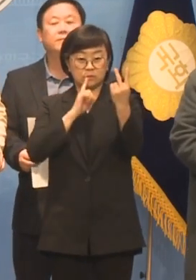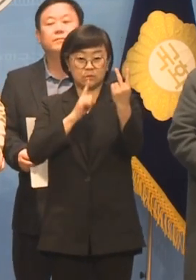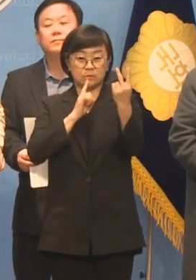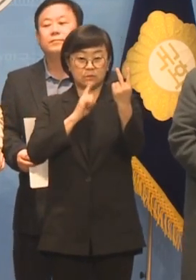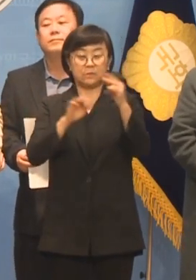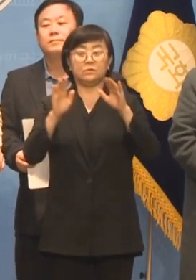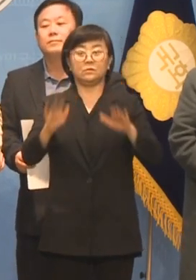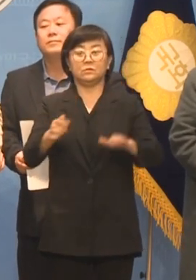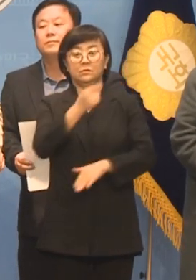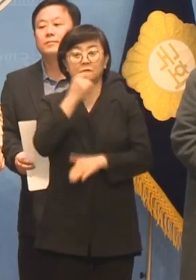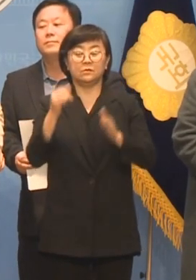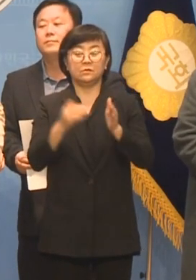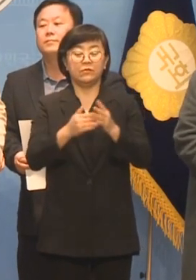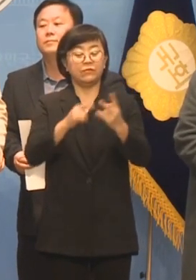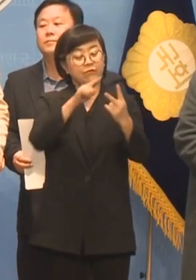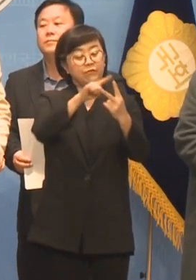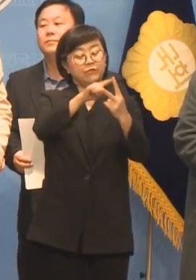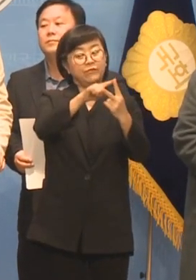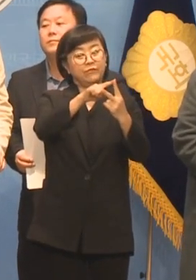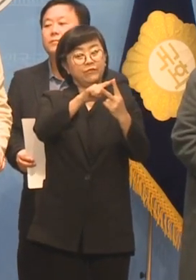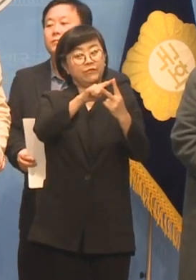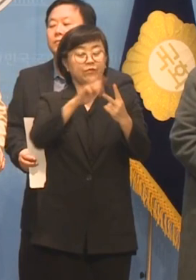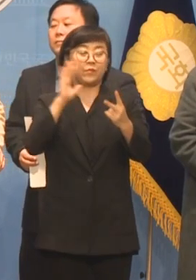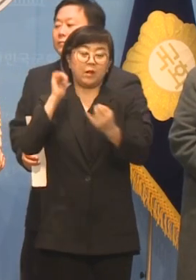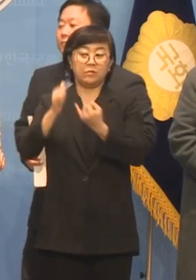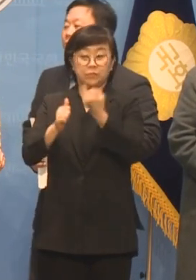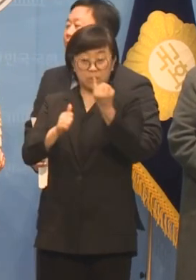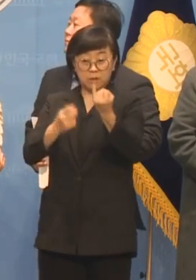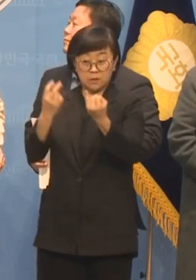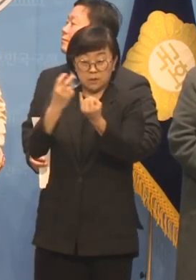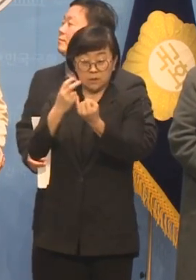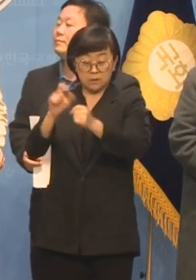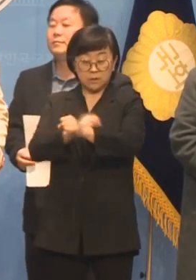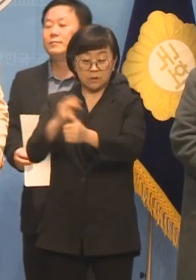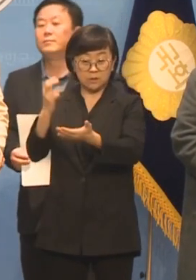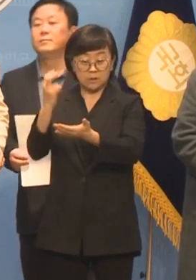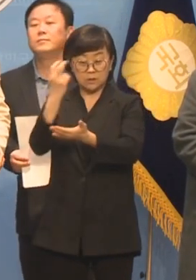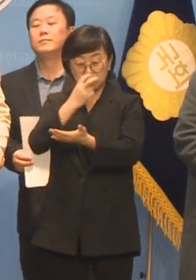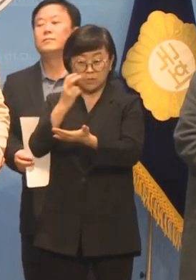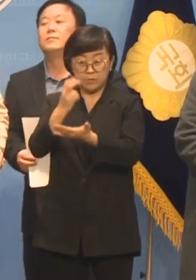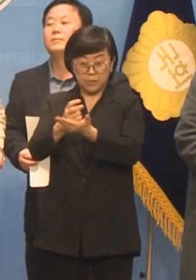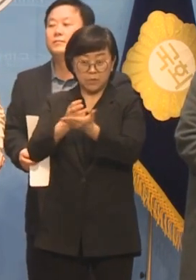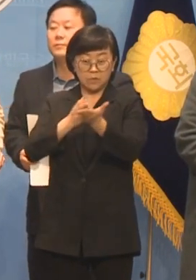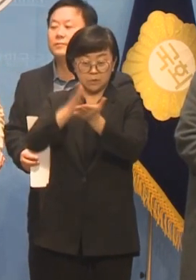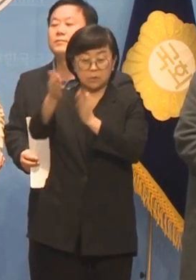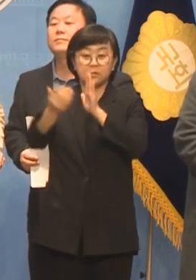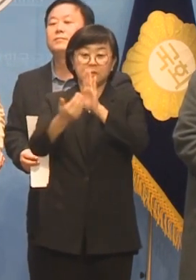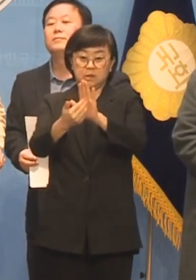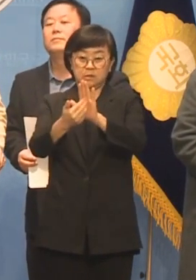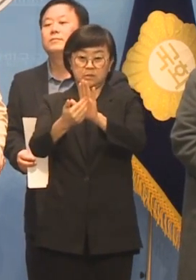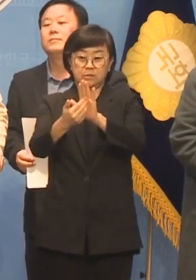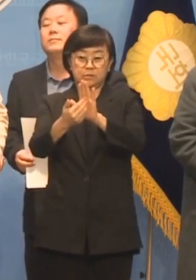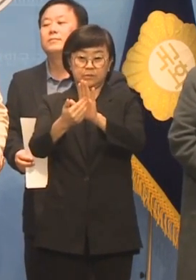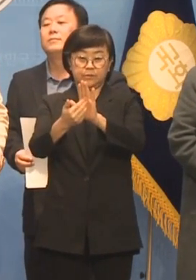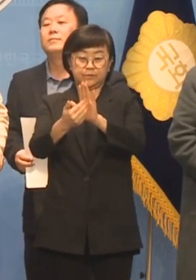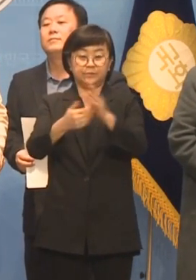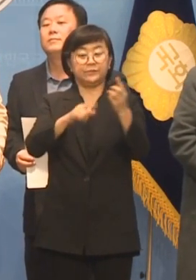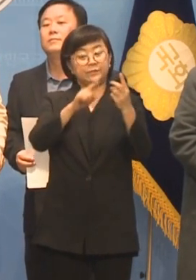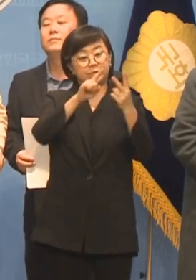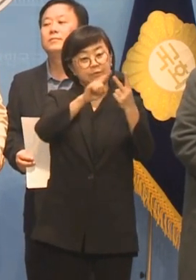것이 이번에 확인된 것 같습니다. 첫 번째는 대통령 부인의 특검법 통과를 저지하는 것, 두 번째는